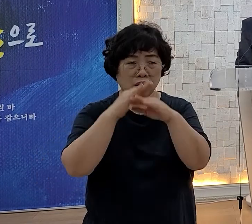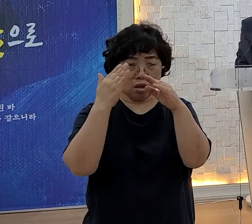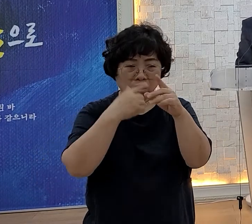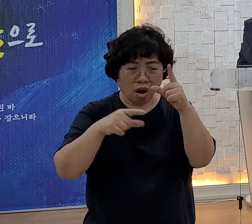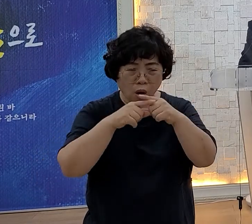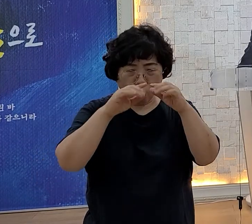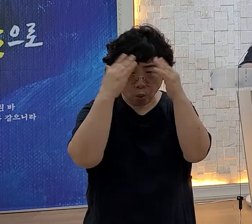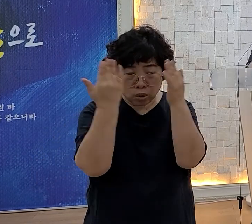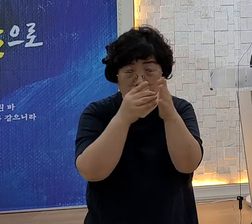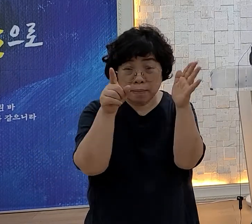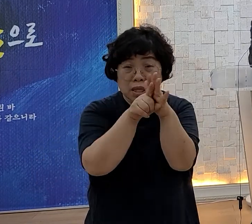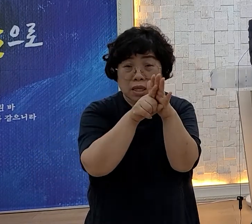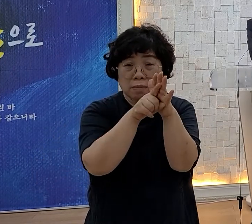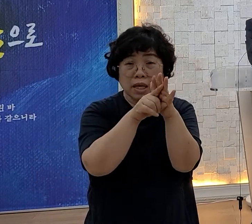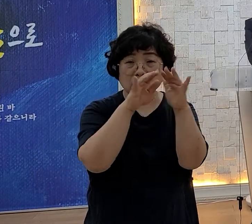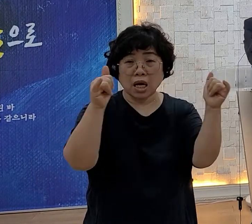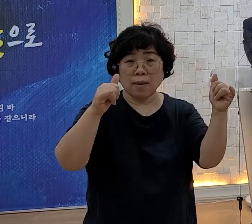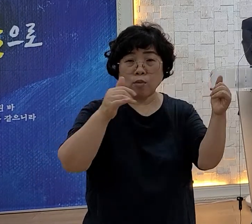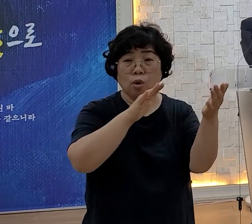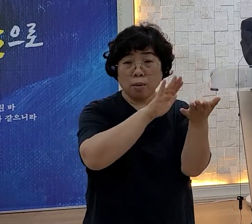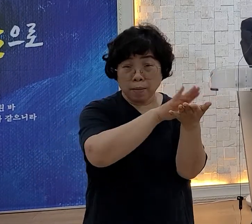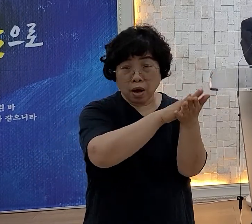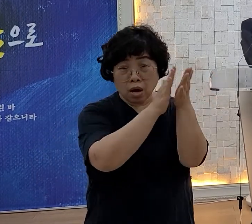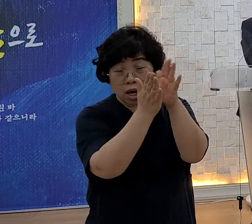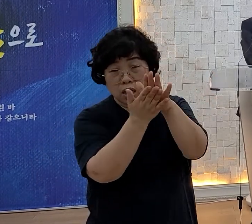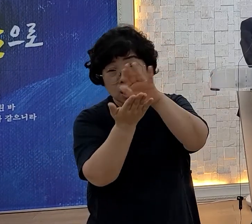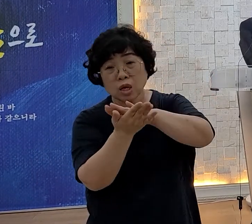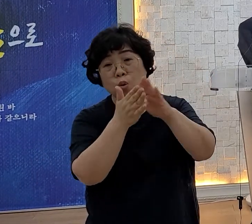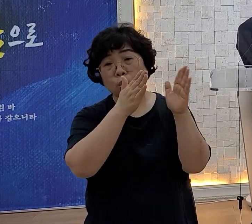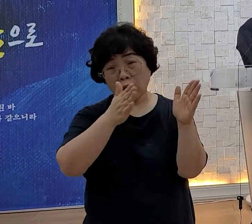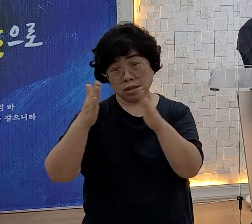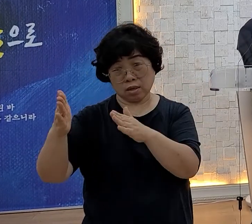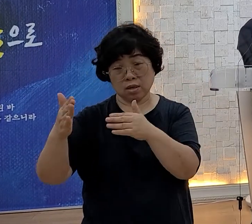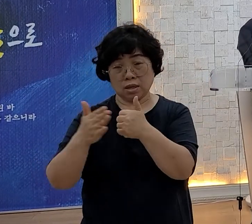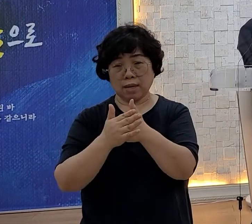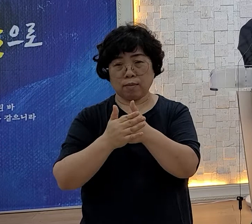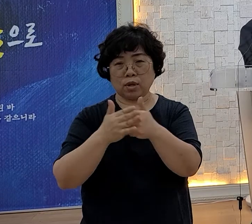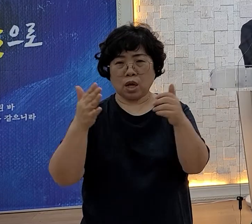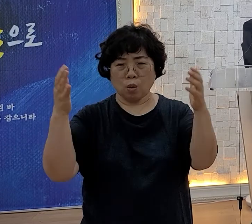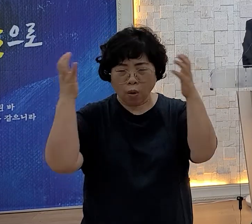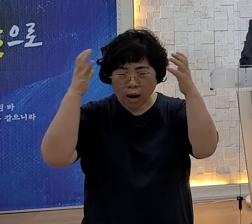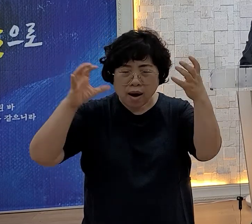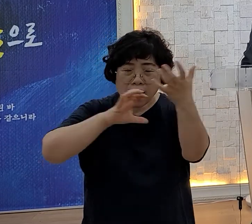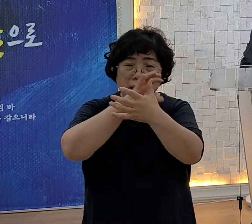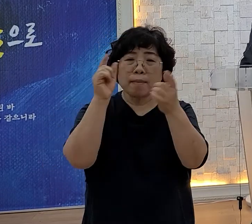과정이니까 결국 그 환난 가운데서도 어떻게 된다고요? 즐거워.